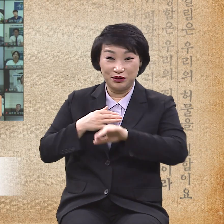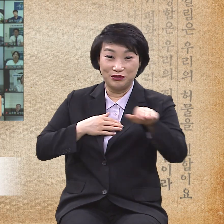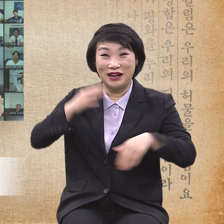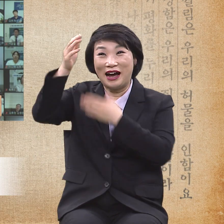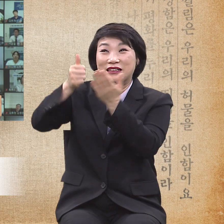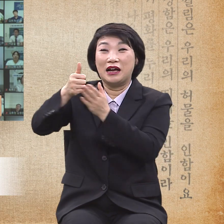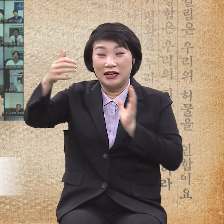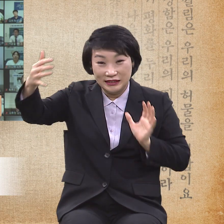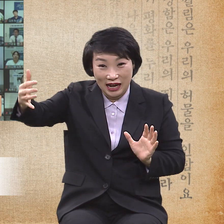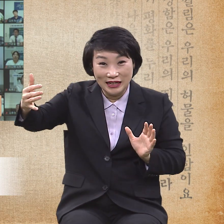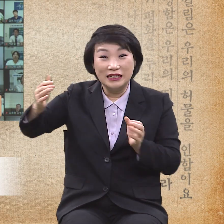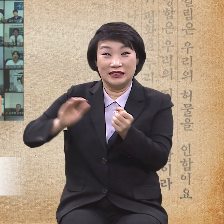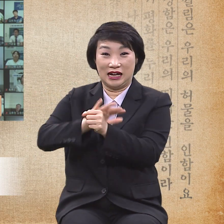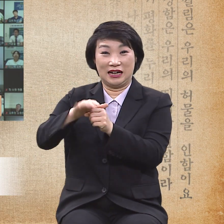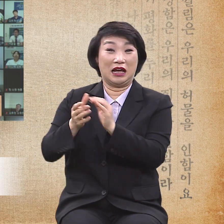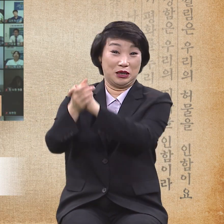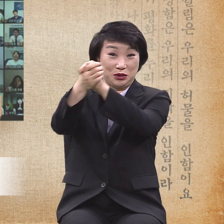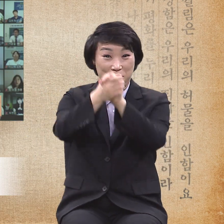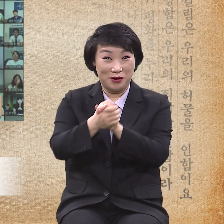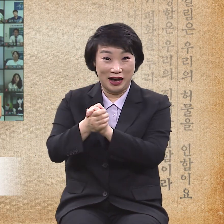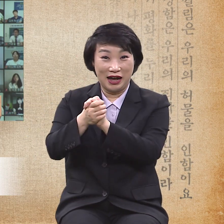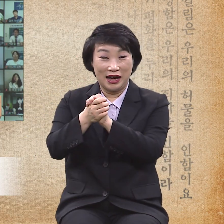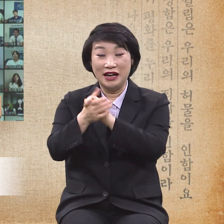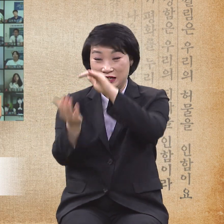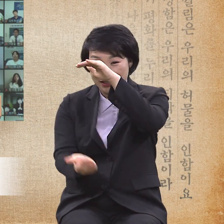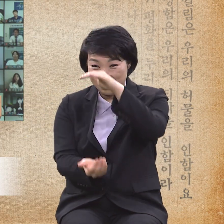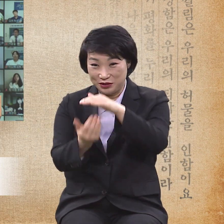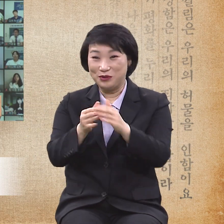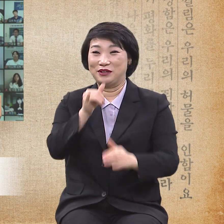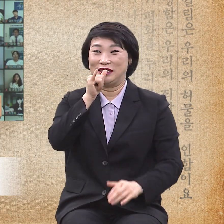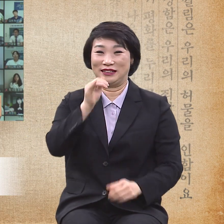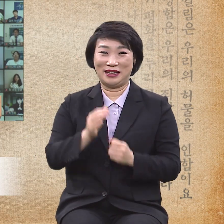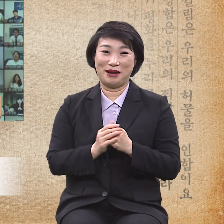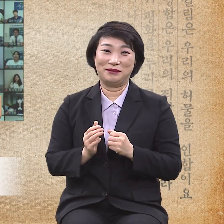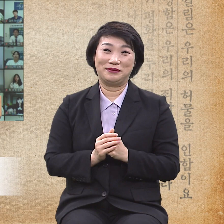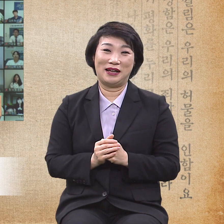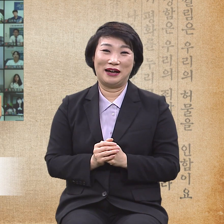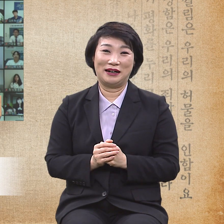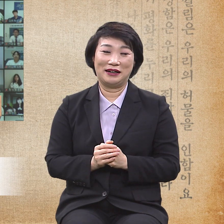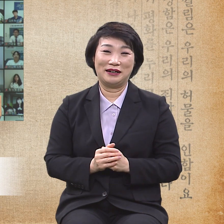인간과의 사랑의 조화 속에서 이루어지는 것이 아니냐 이 말이고.